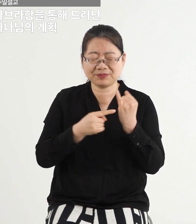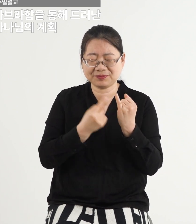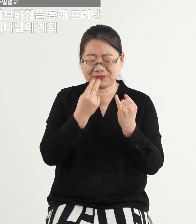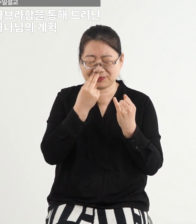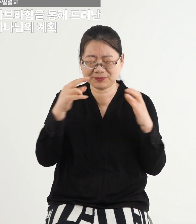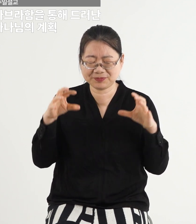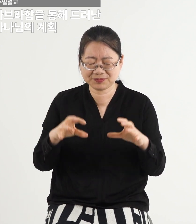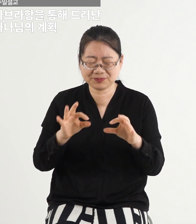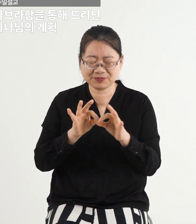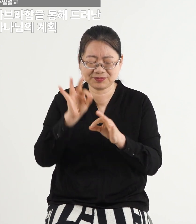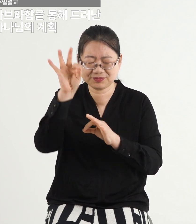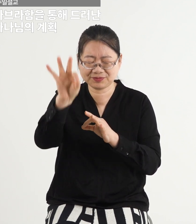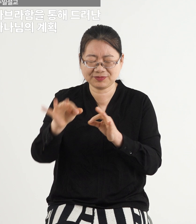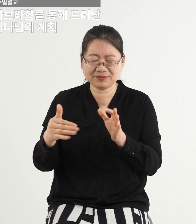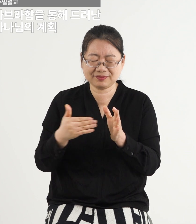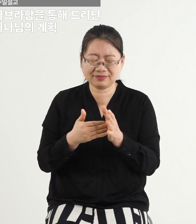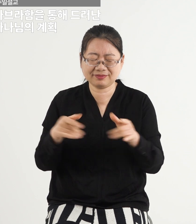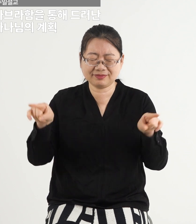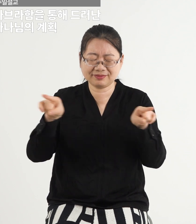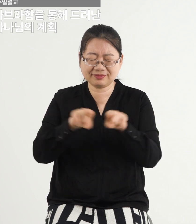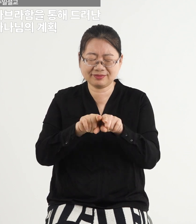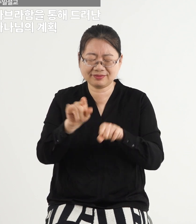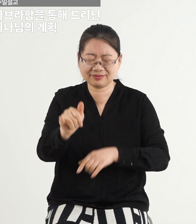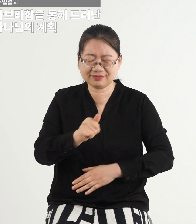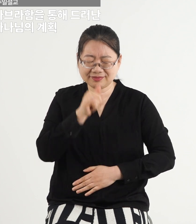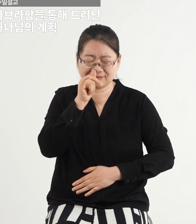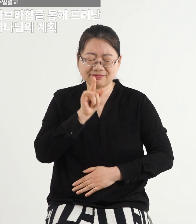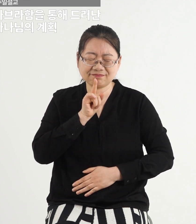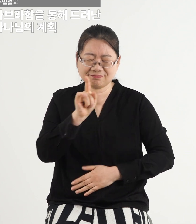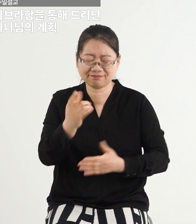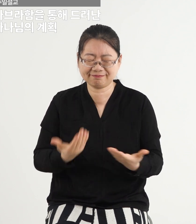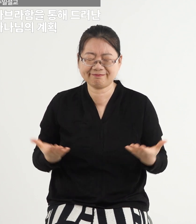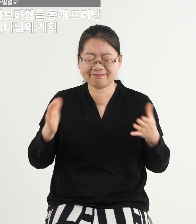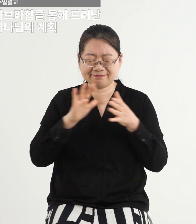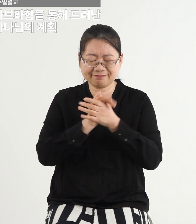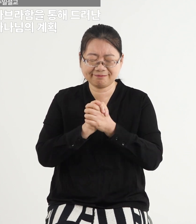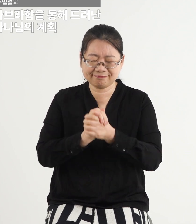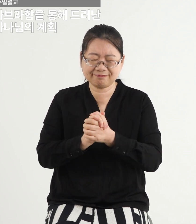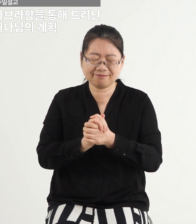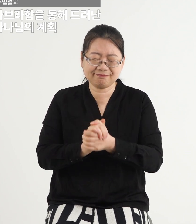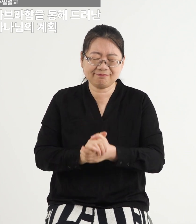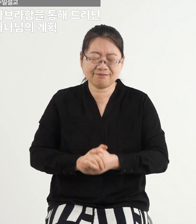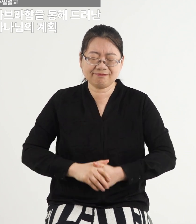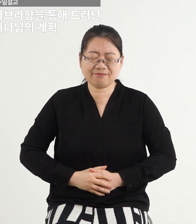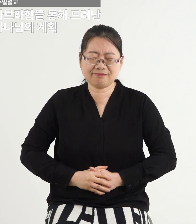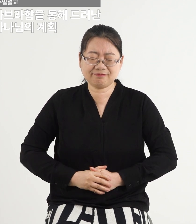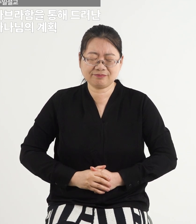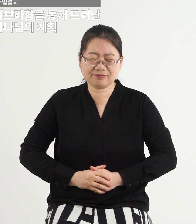생명까지 영원토록 함께 있을지어다. 아멘.